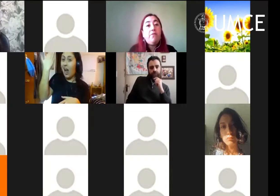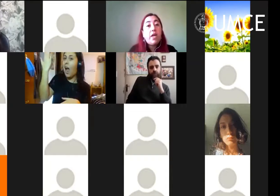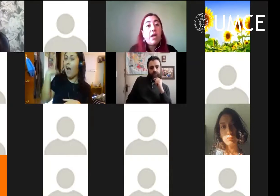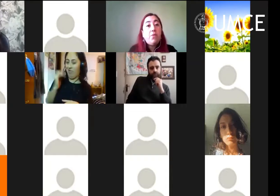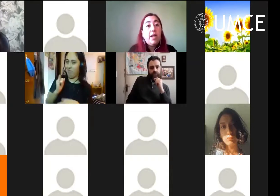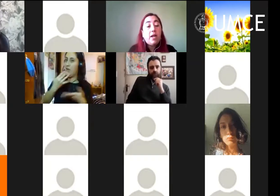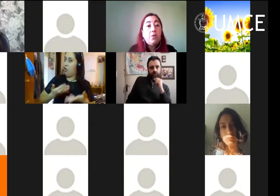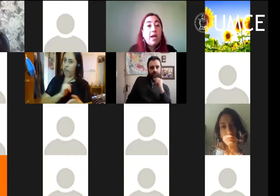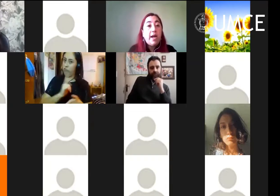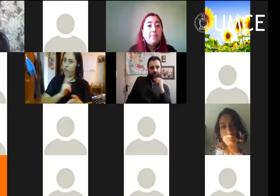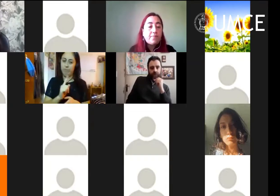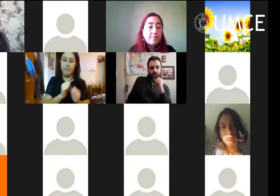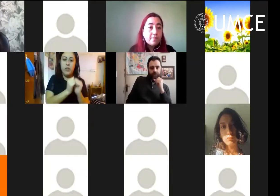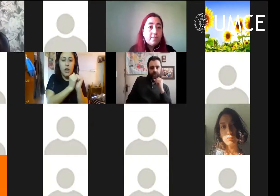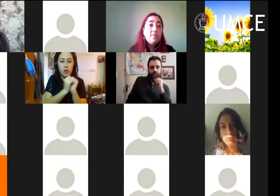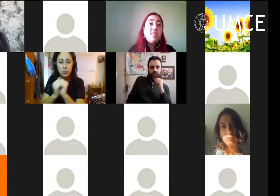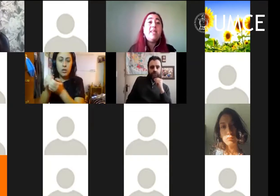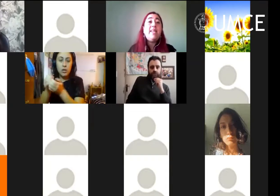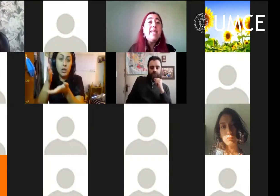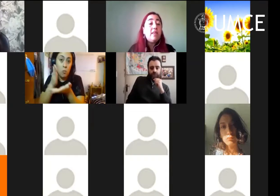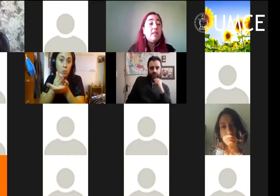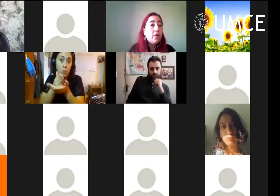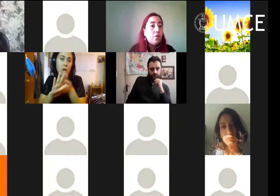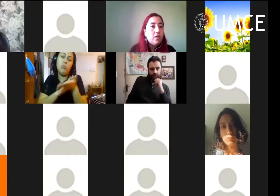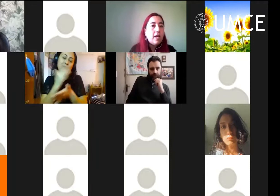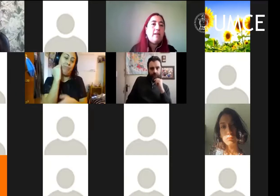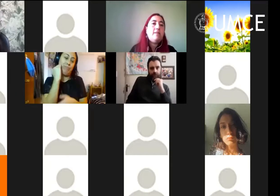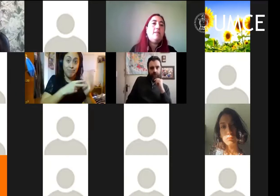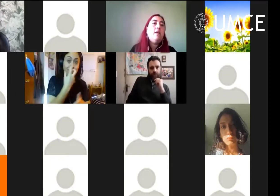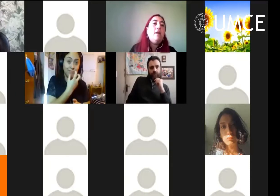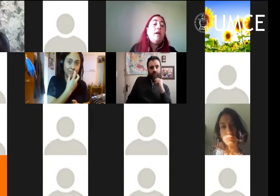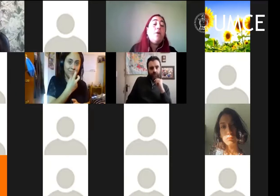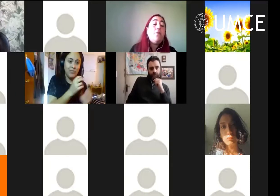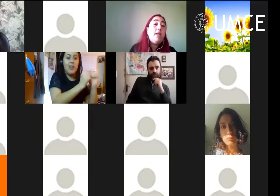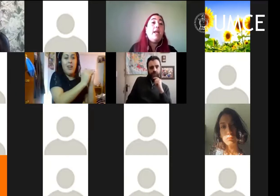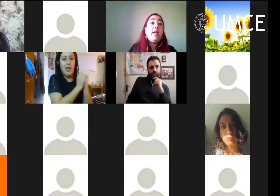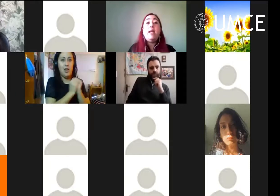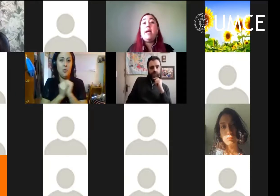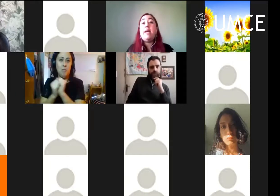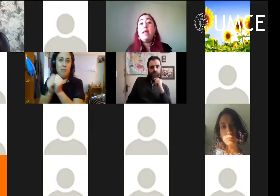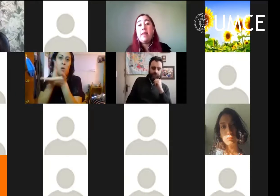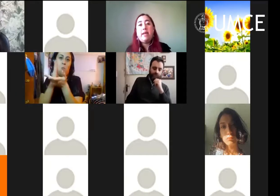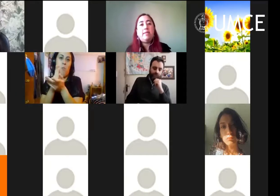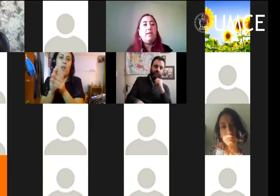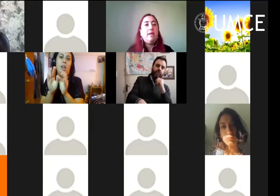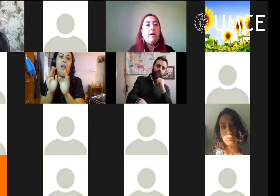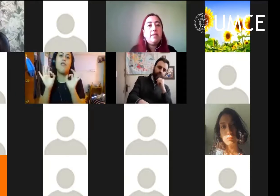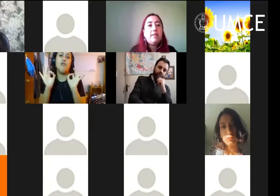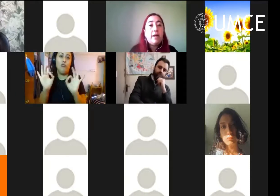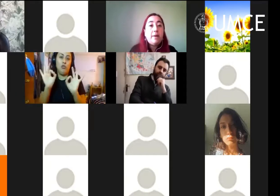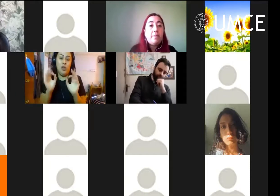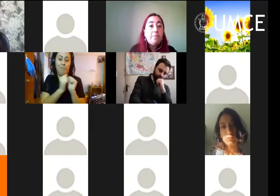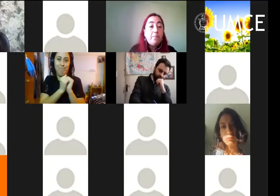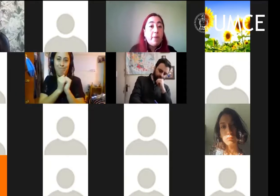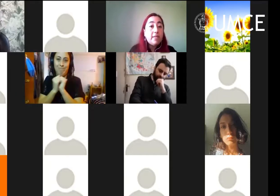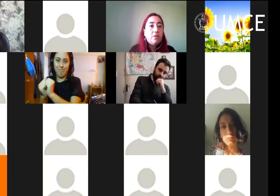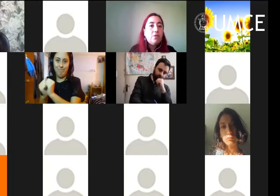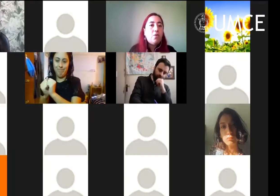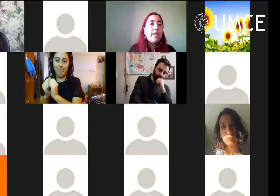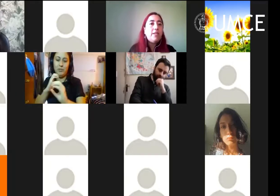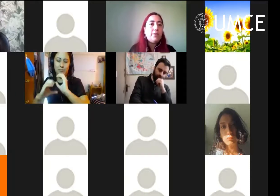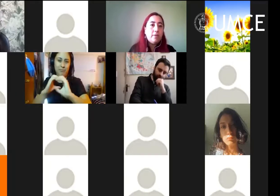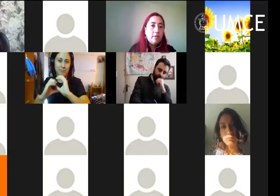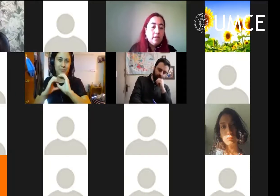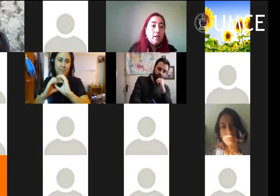estudiantes que fueran a escuela regular, si tenían dificultades en cualquiera de las edades, hasta